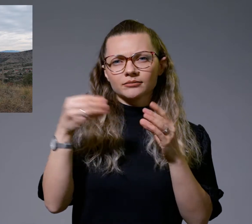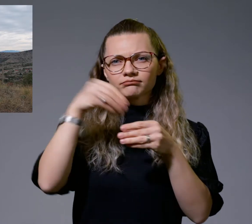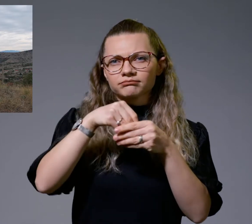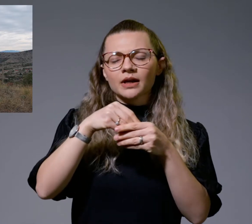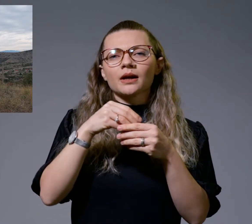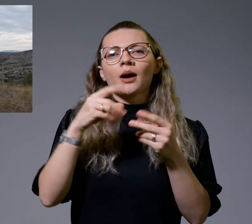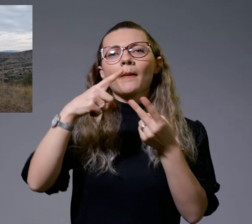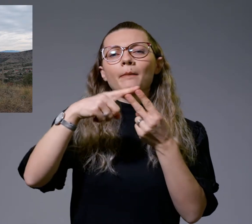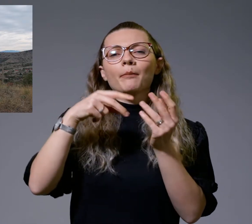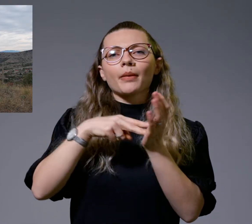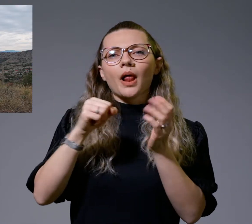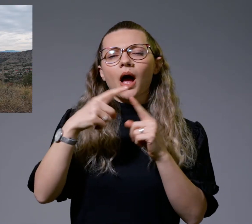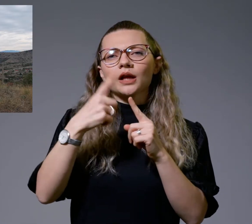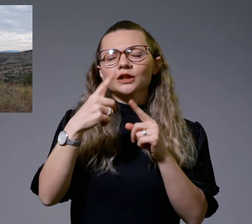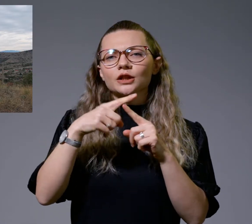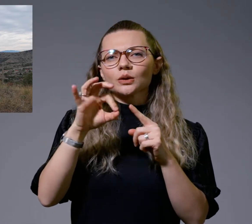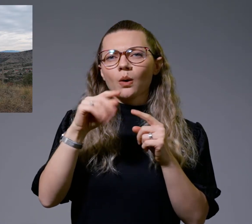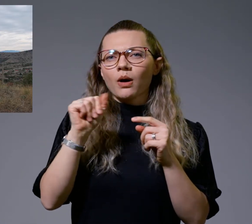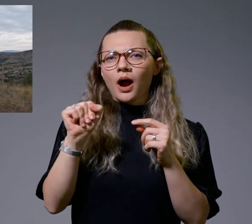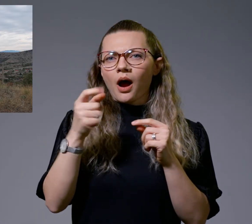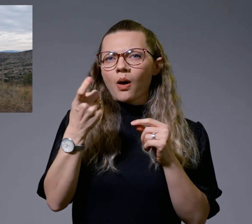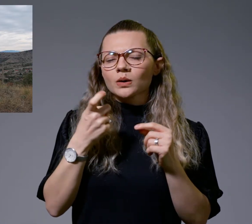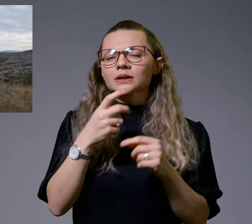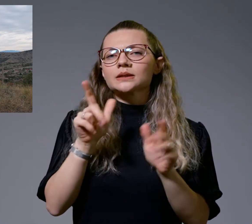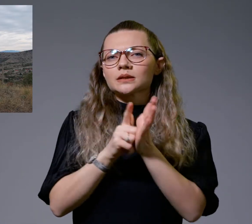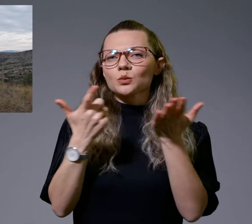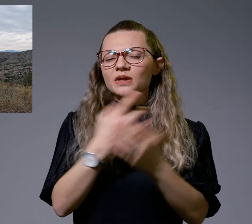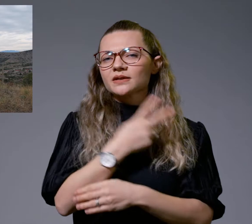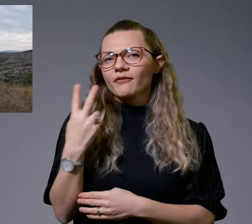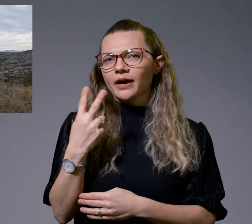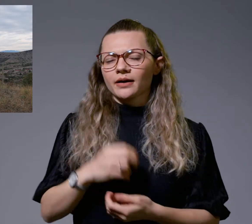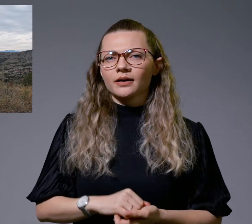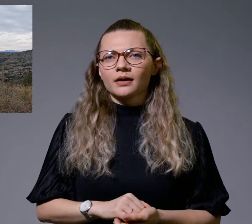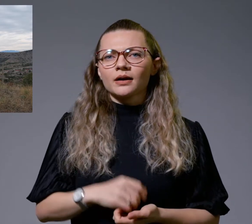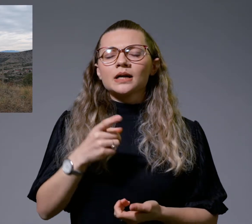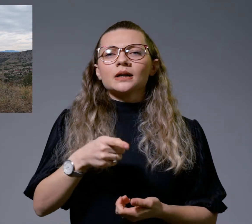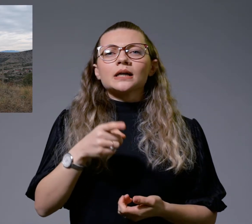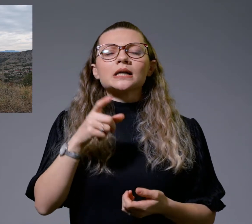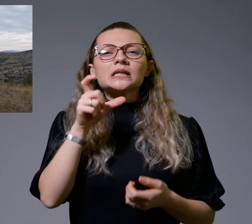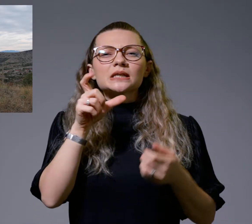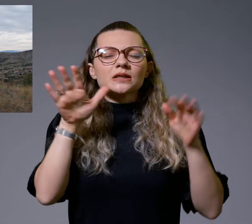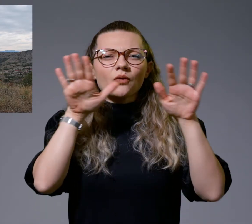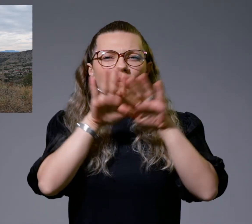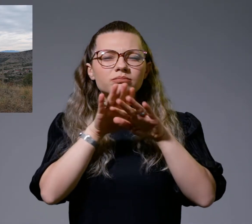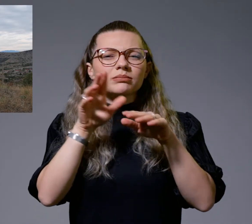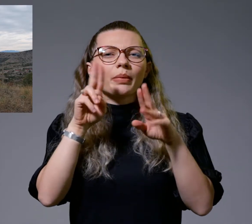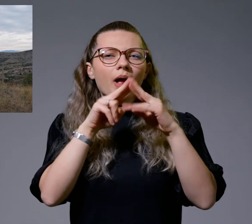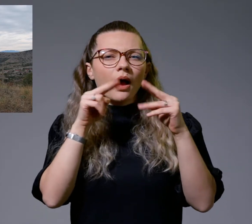знамение од 17 век. Кај сивосината заднина, со бели грчки